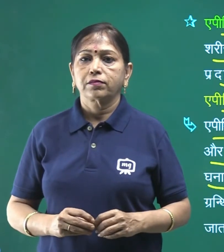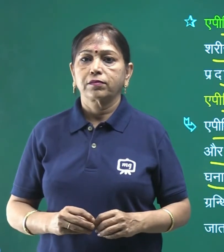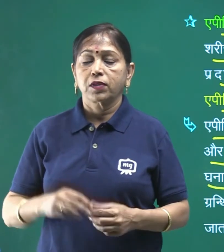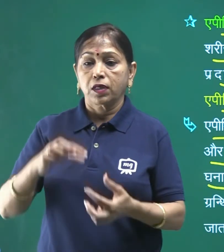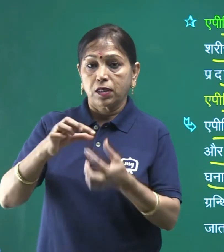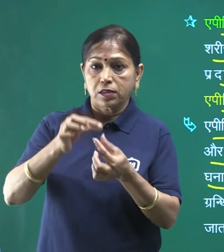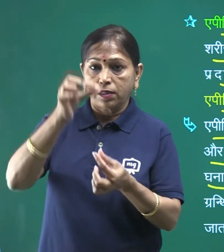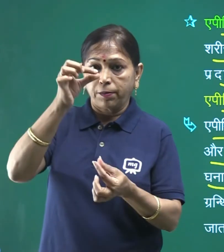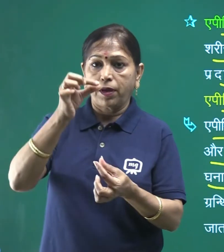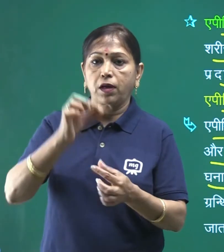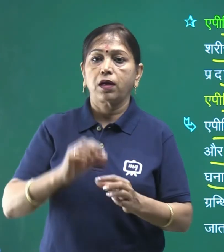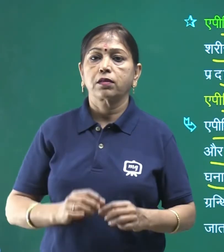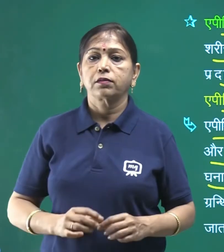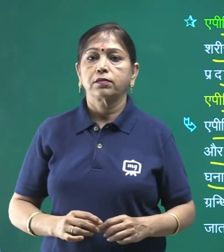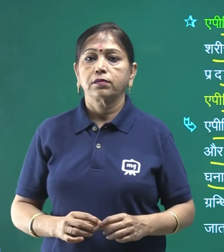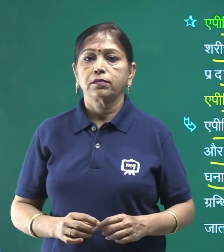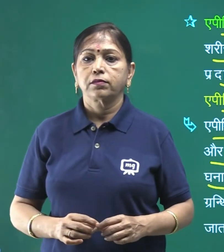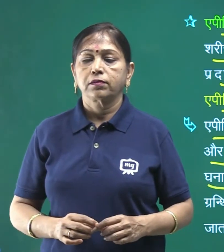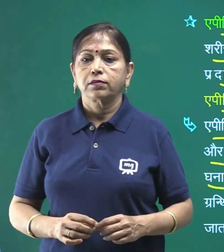स्तंभाकार,